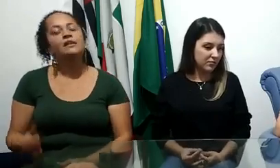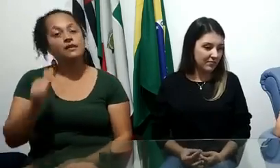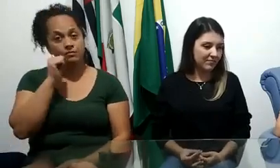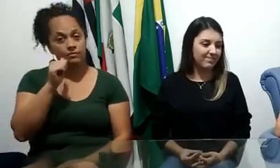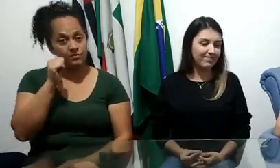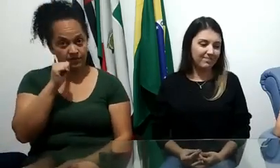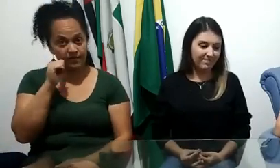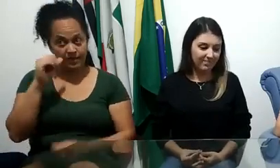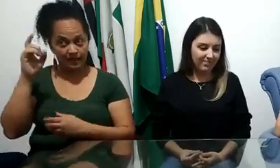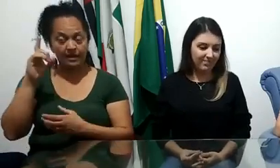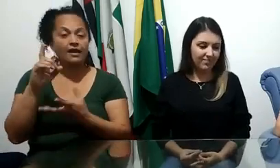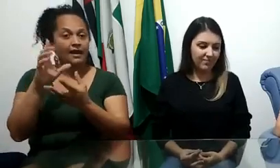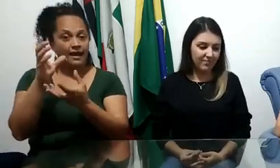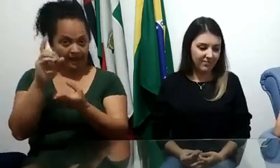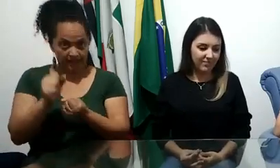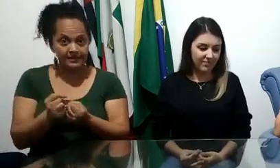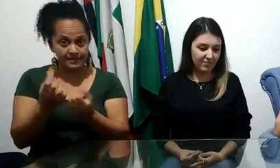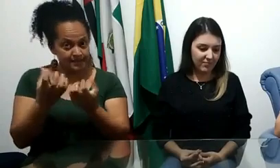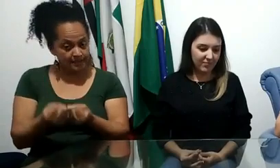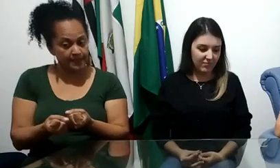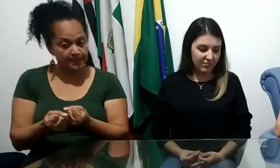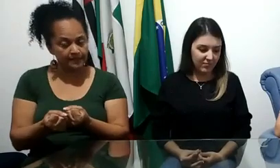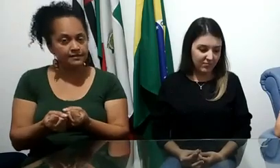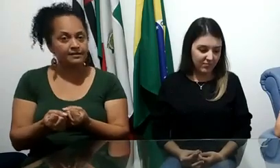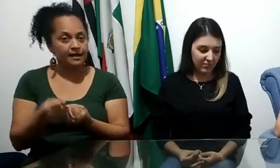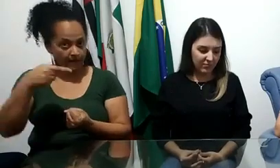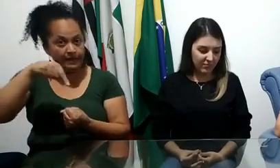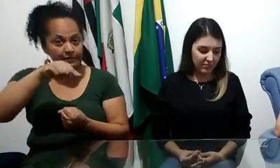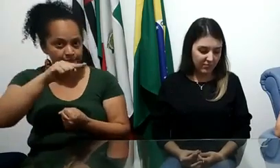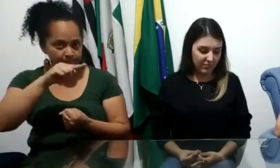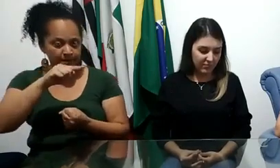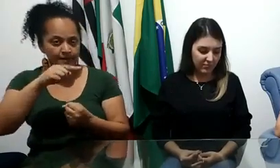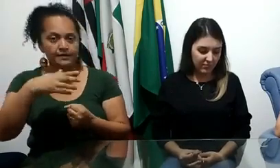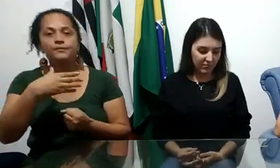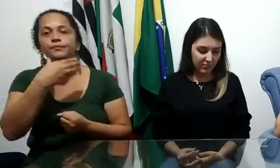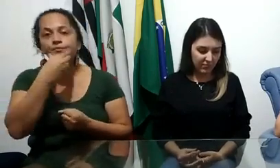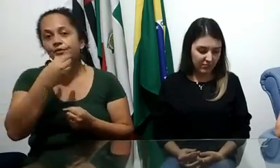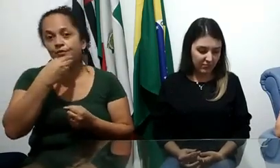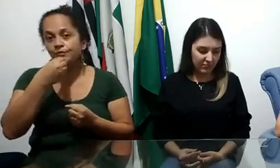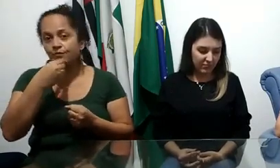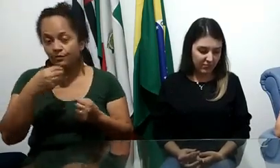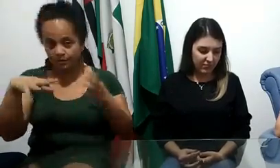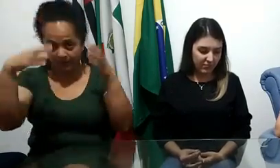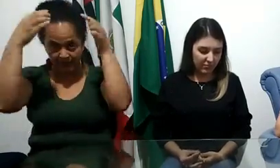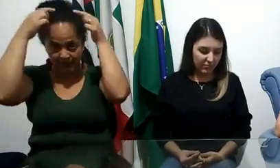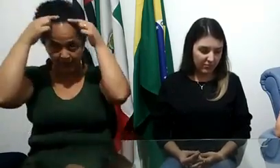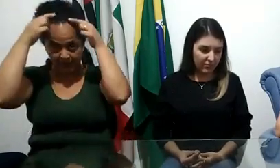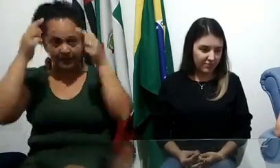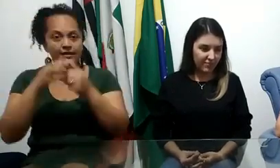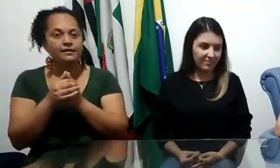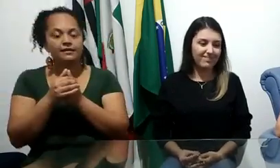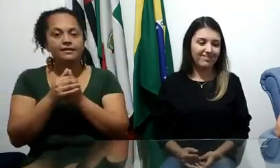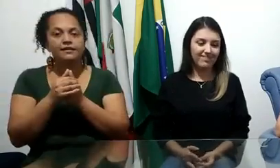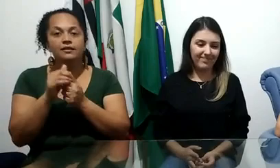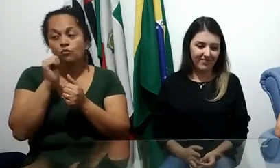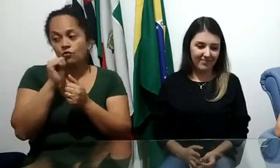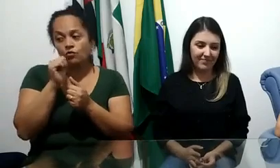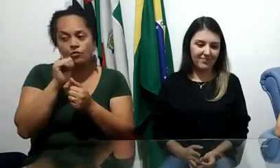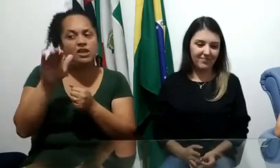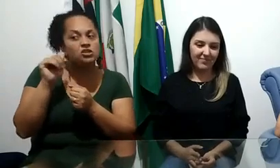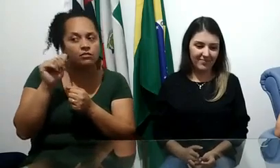propósito e vai e entra na presença lá do rei, na sala, sem ser chamada.